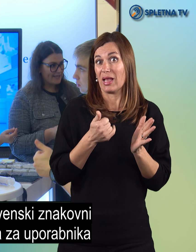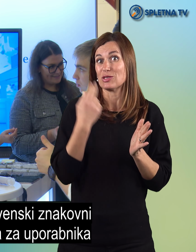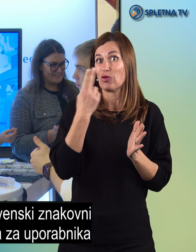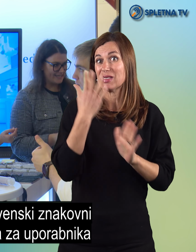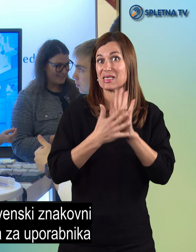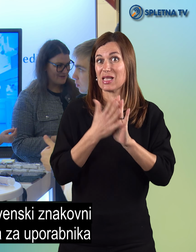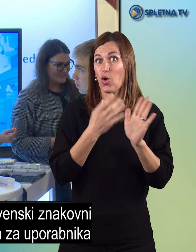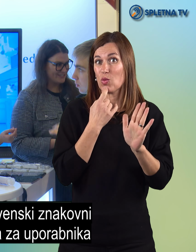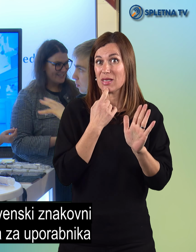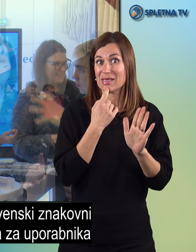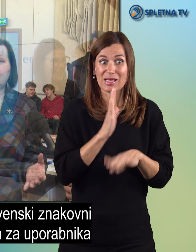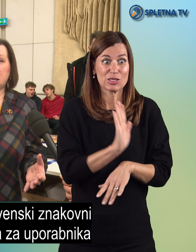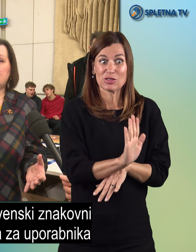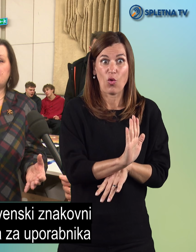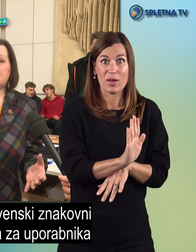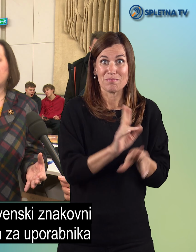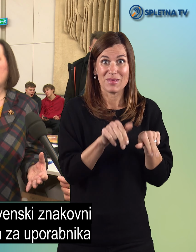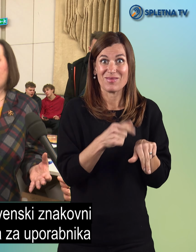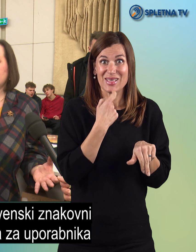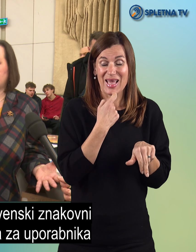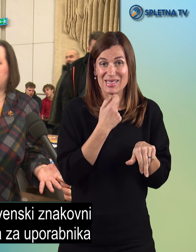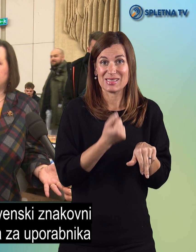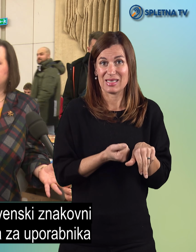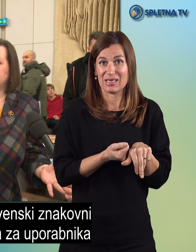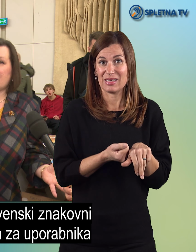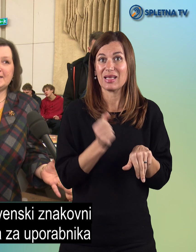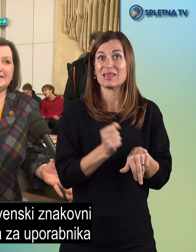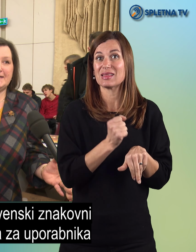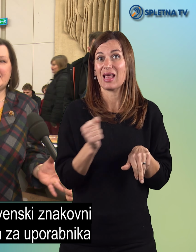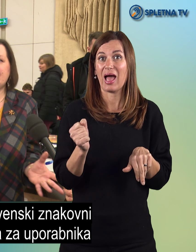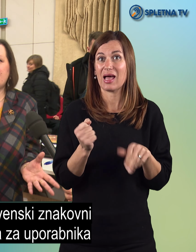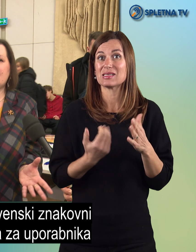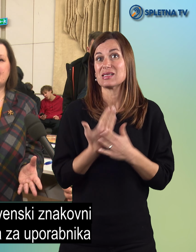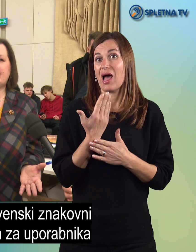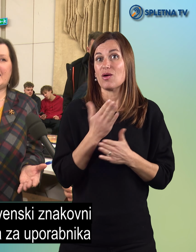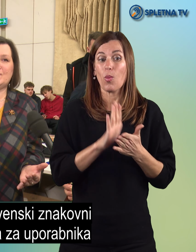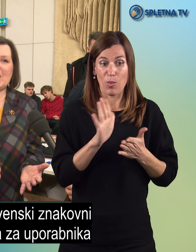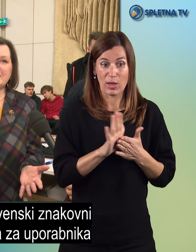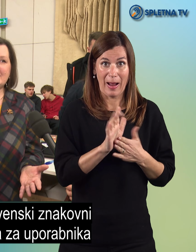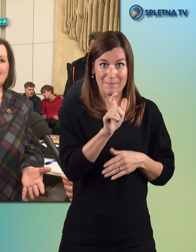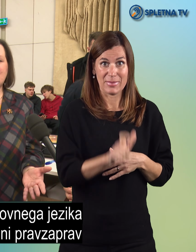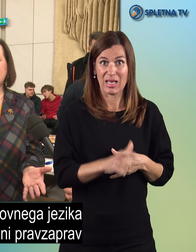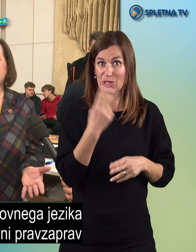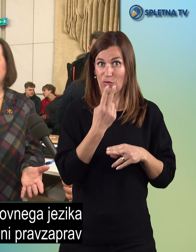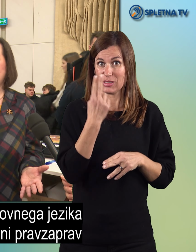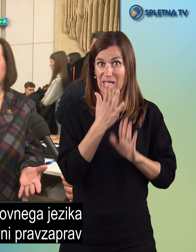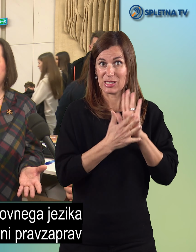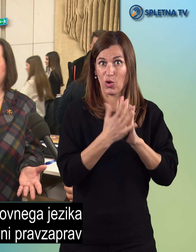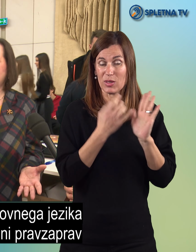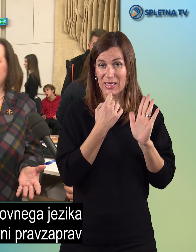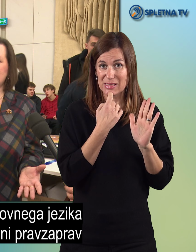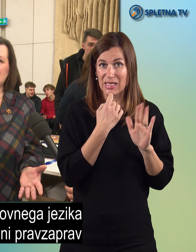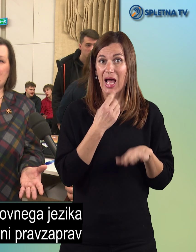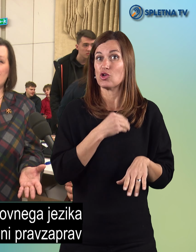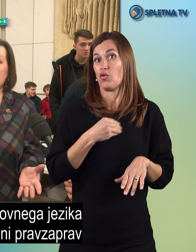je slovenski znakovni jezik svoj jezik in da za uporabnika slovenskega znakovnega